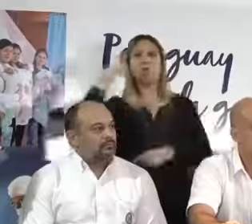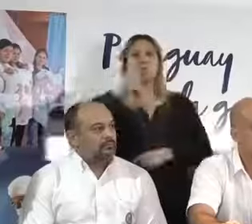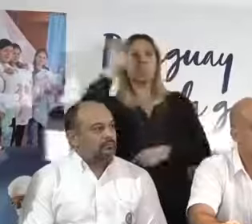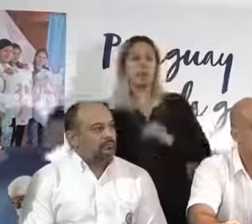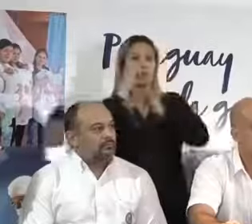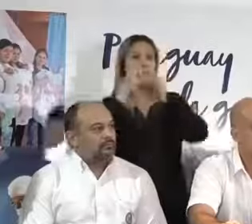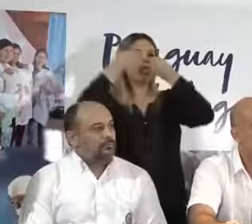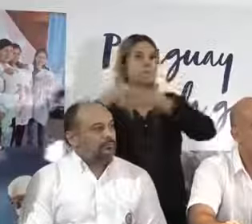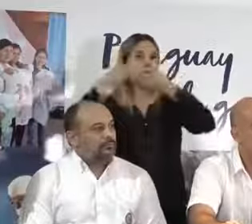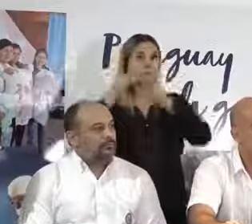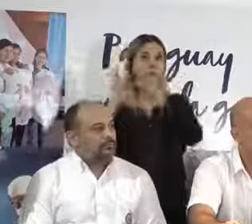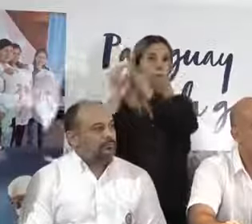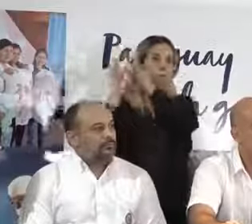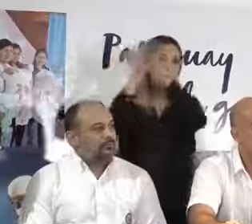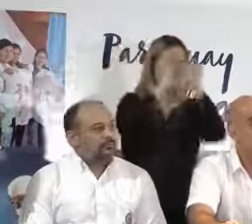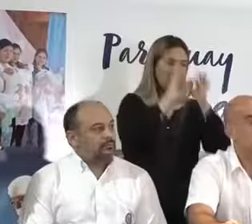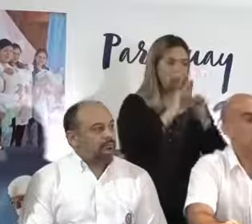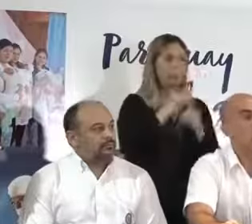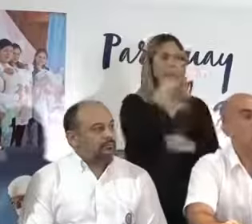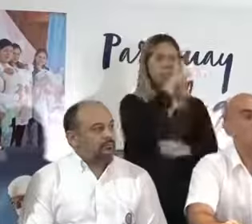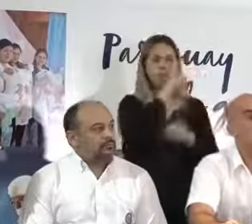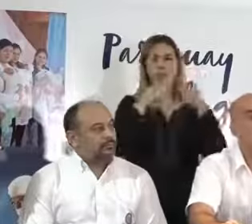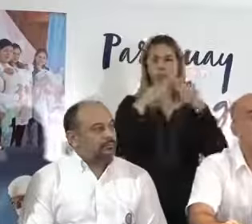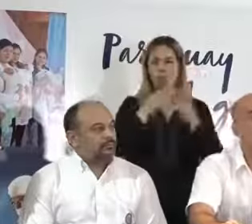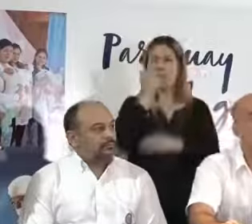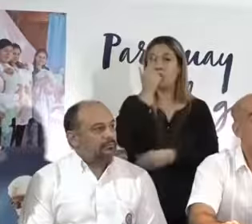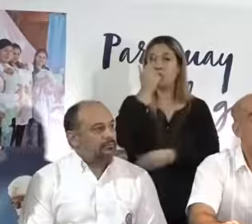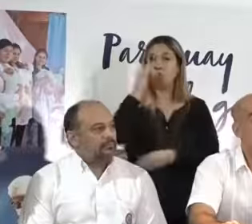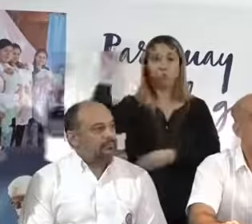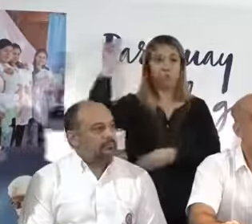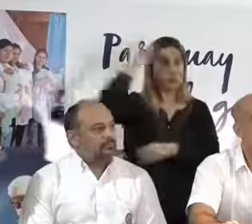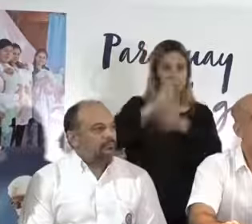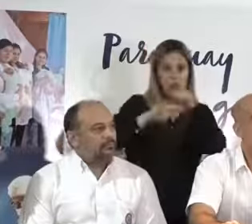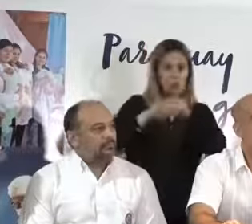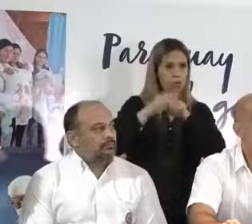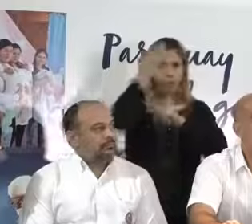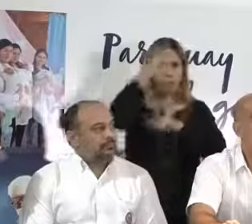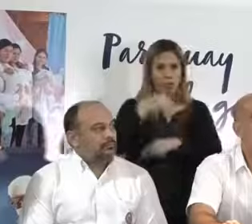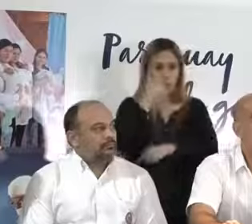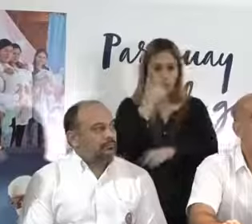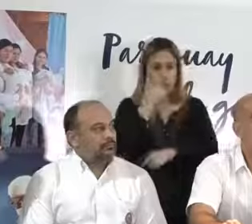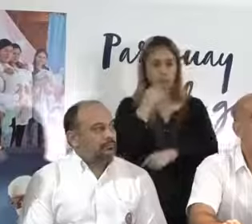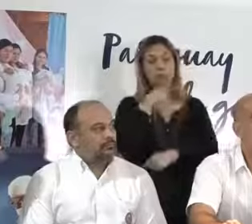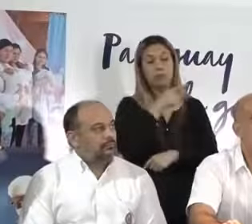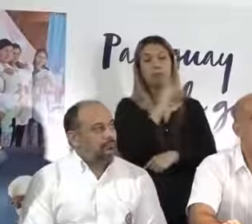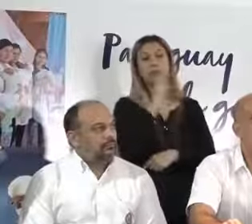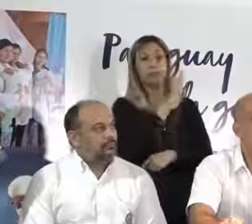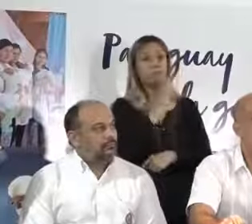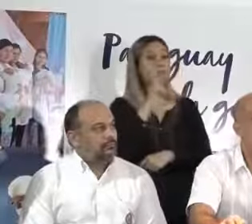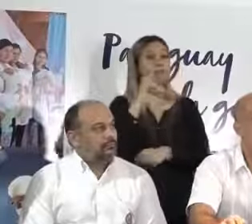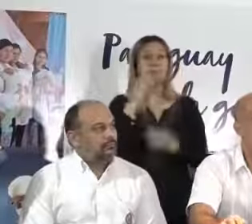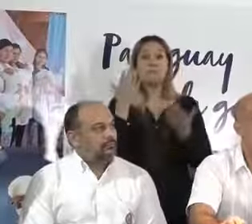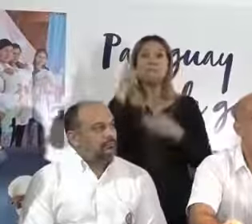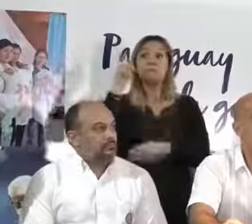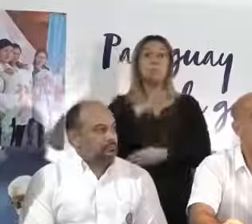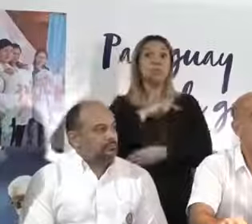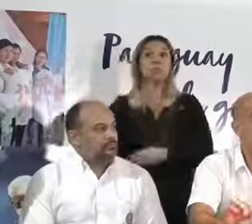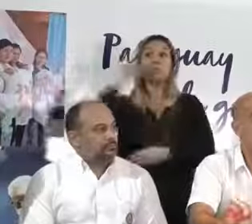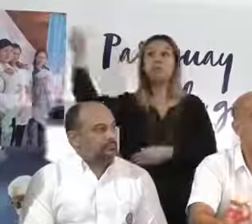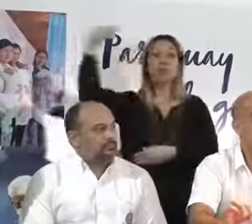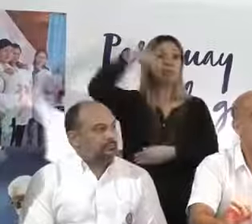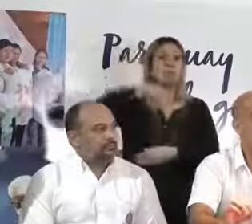fue sometido a ningún tipo de control? Cuando llegó, en la fecha que llegó, digamos, no es de Ecuador, de hecho, a la